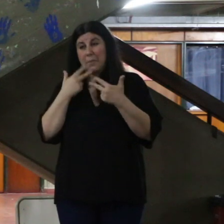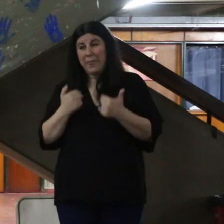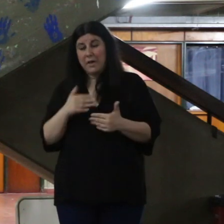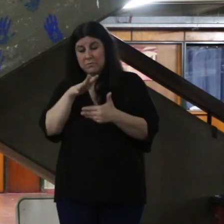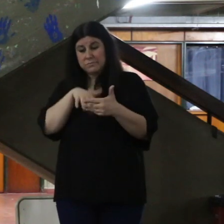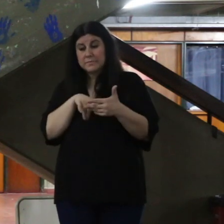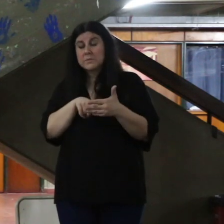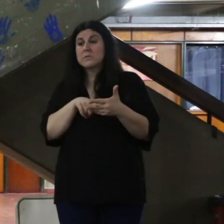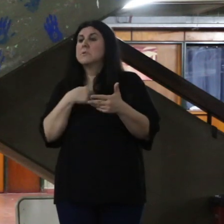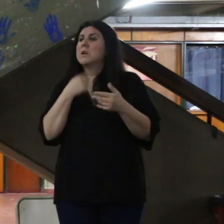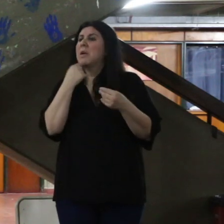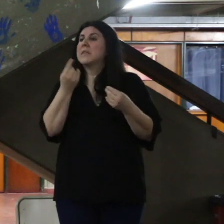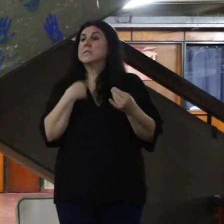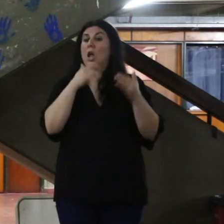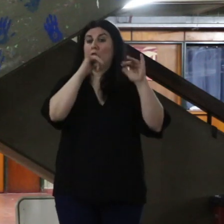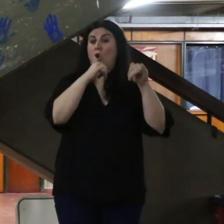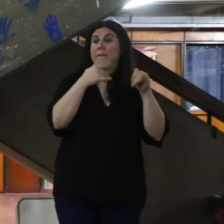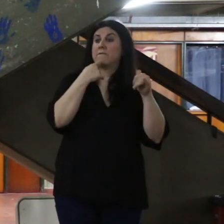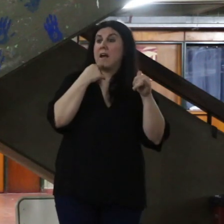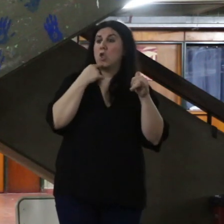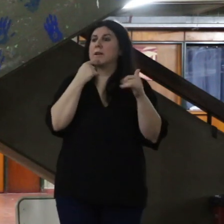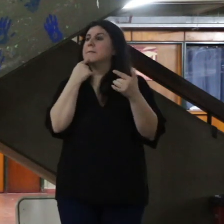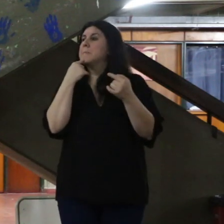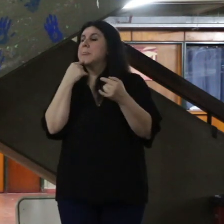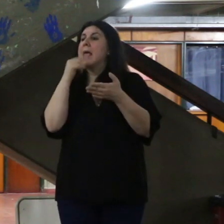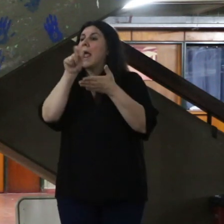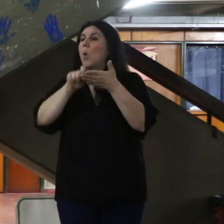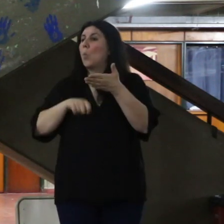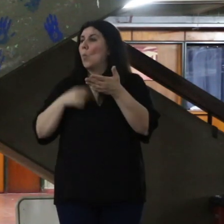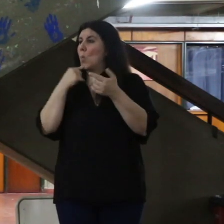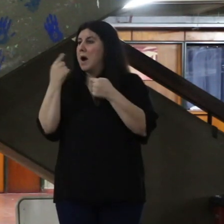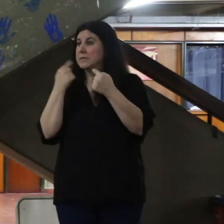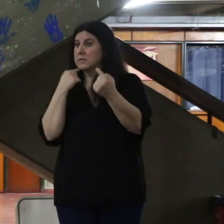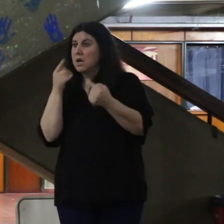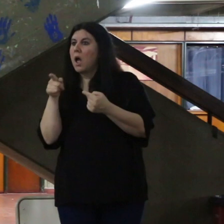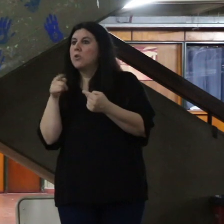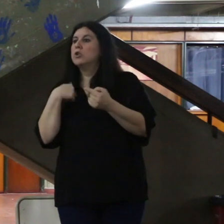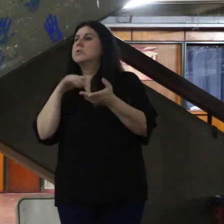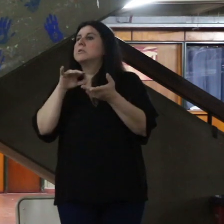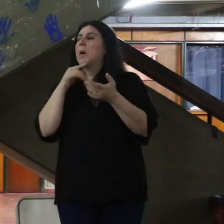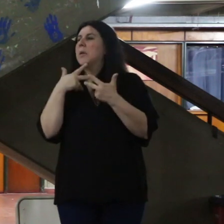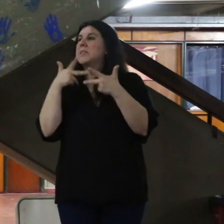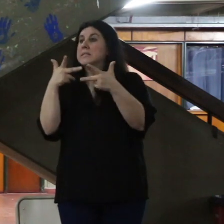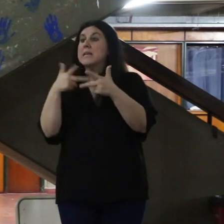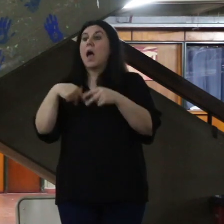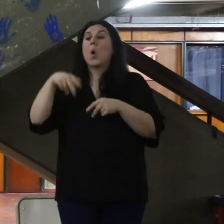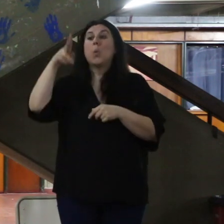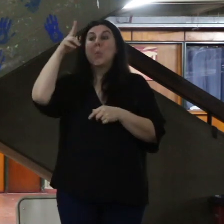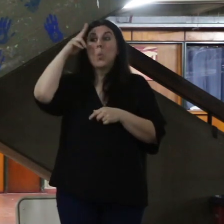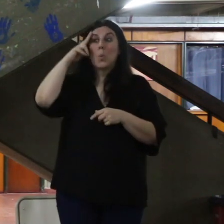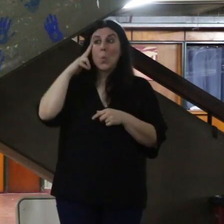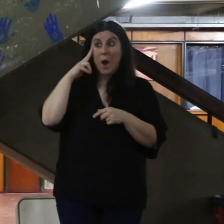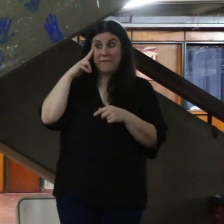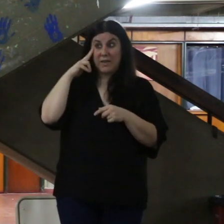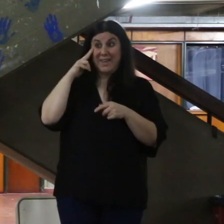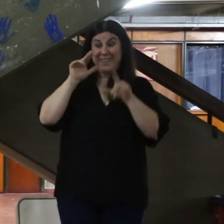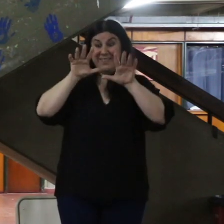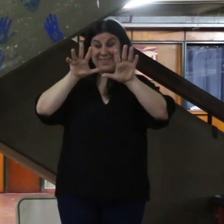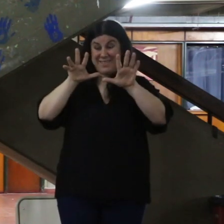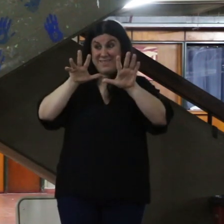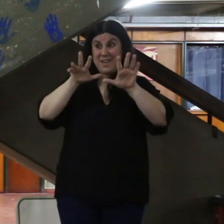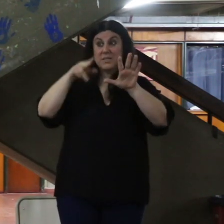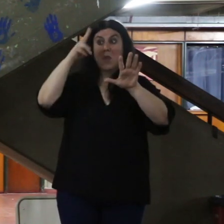los pibes y pibas encuestados dijeron que 9 de cada